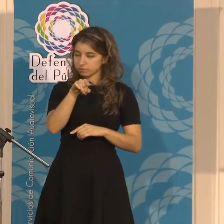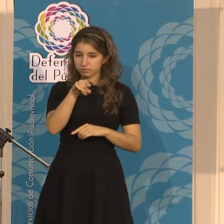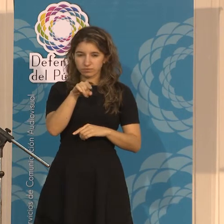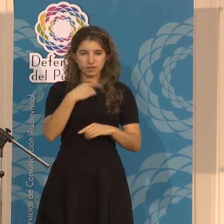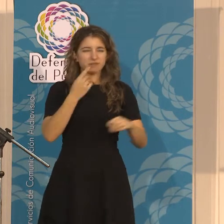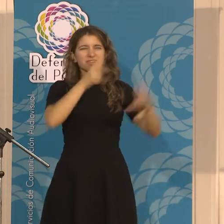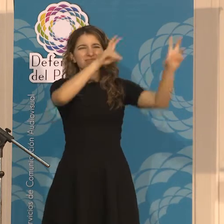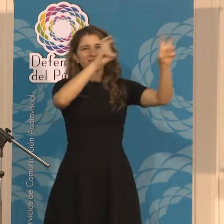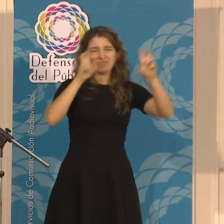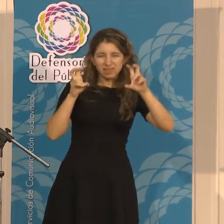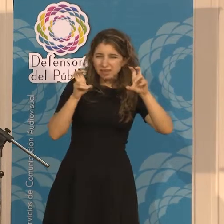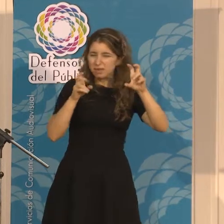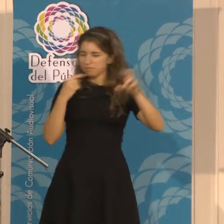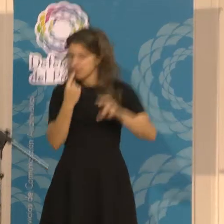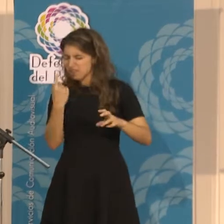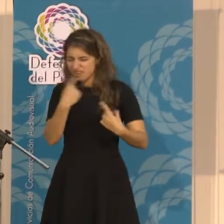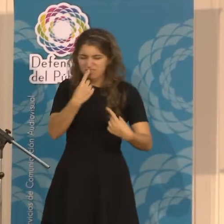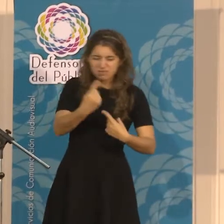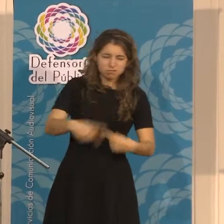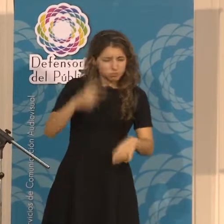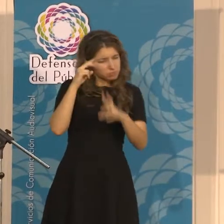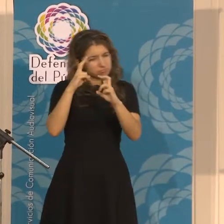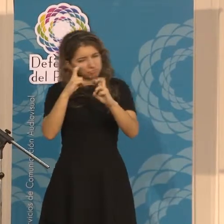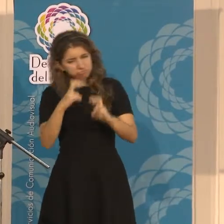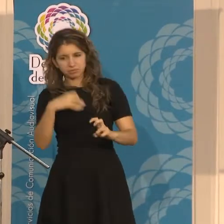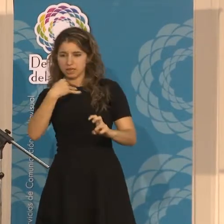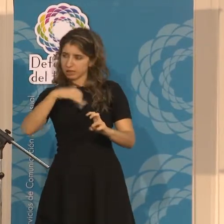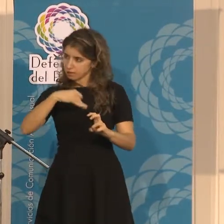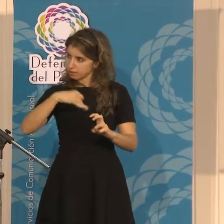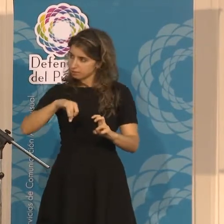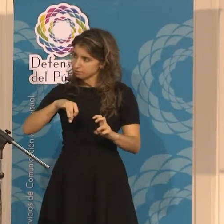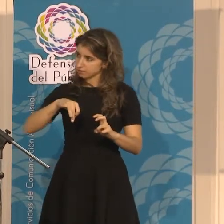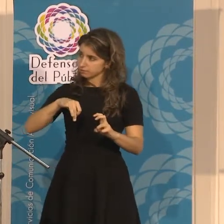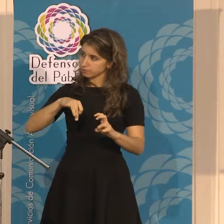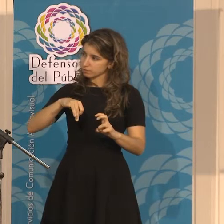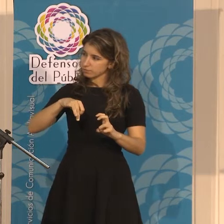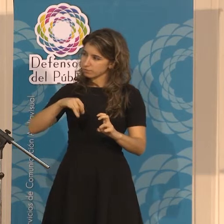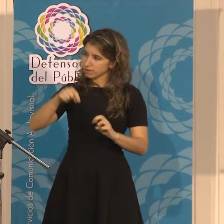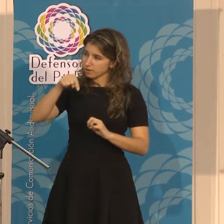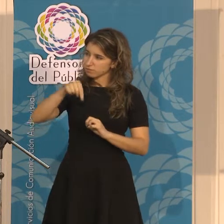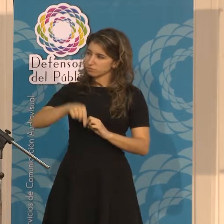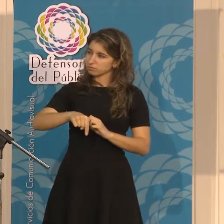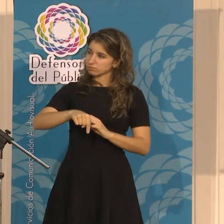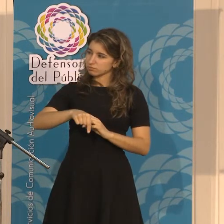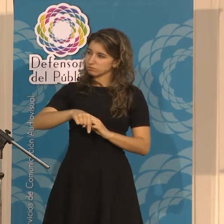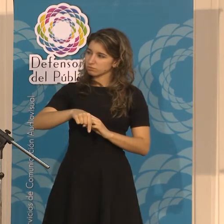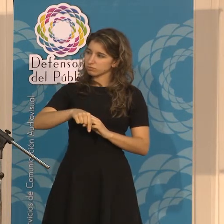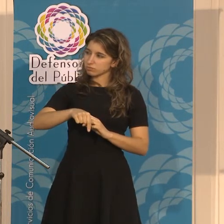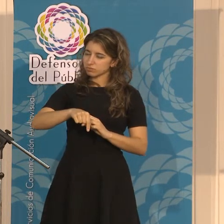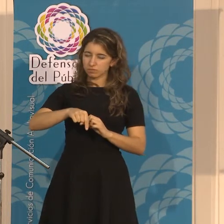crisis o al menos en reflexión hasta ahora se evidencia una estrategia de polarización